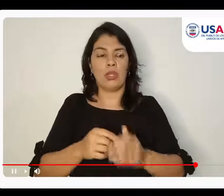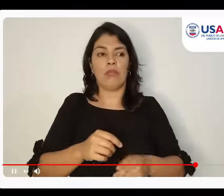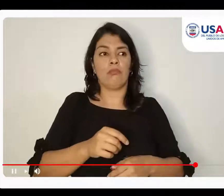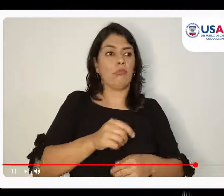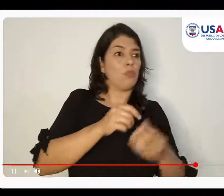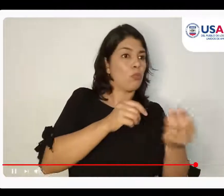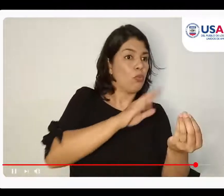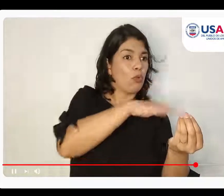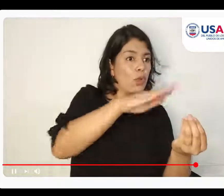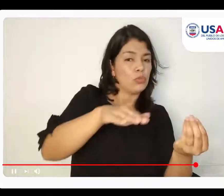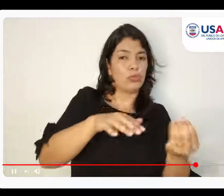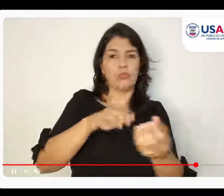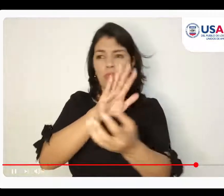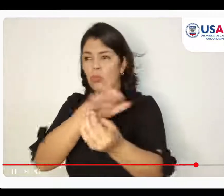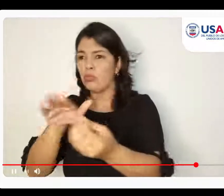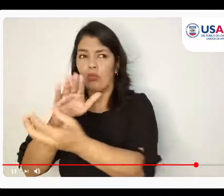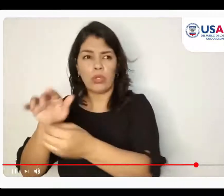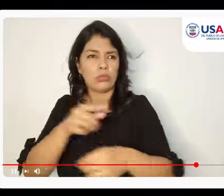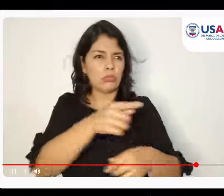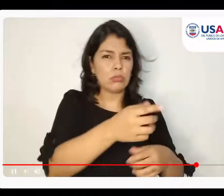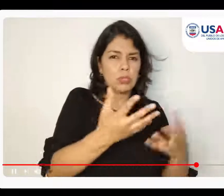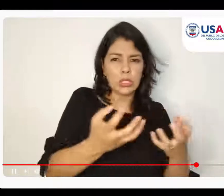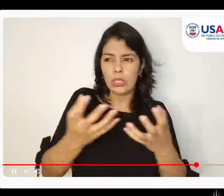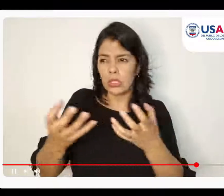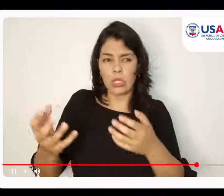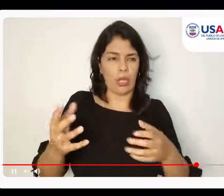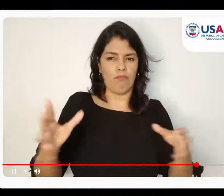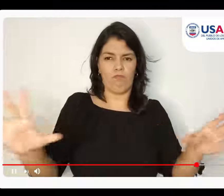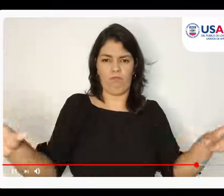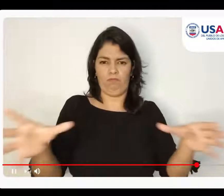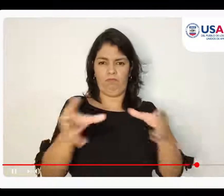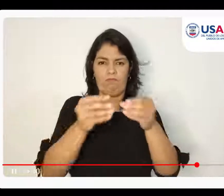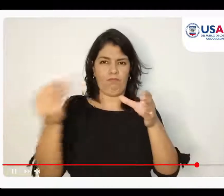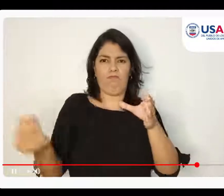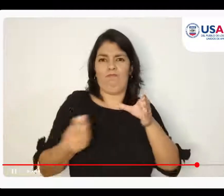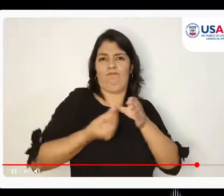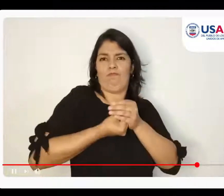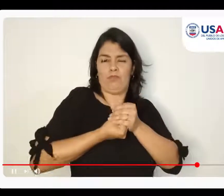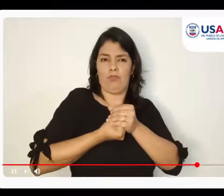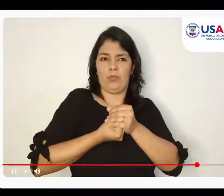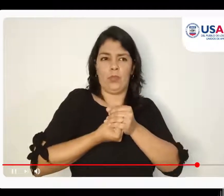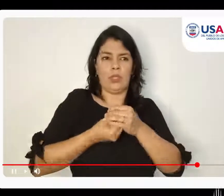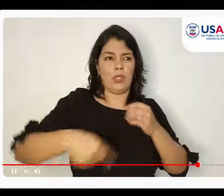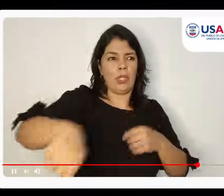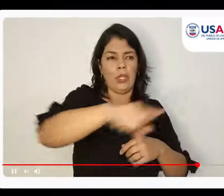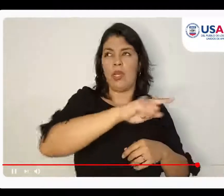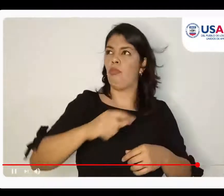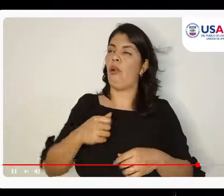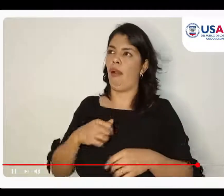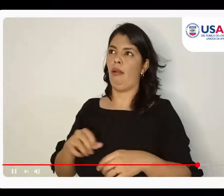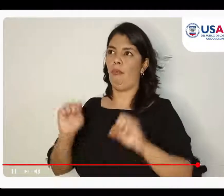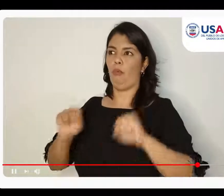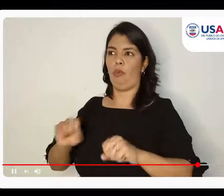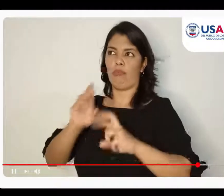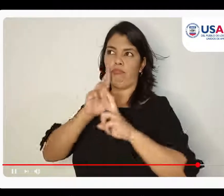consideración los intereses de diferentes grupos poblacionales y que sientan que pueden tener una representación y hagan